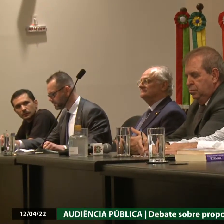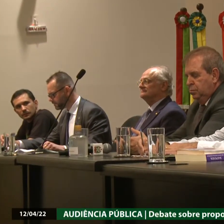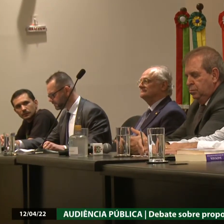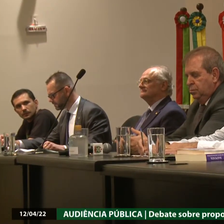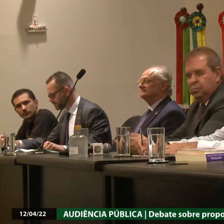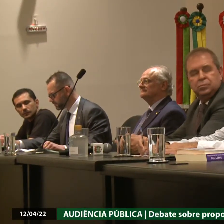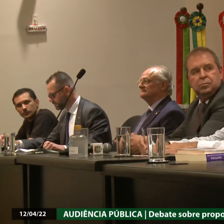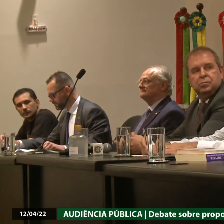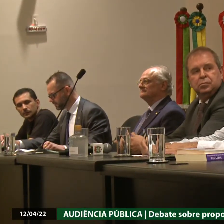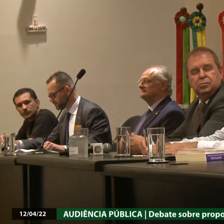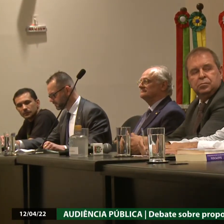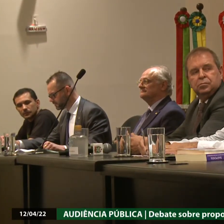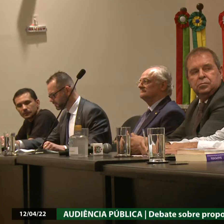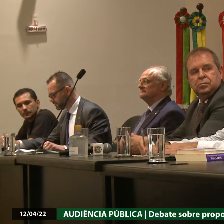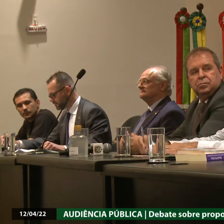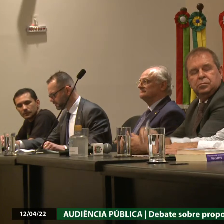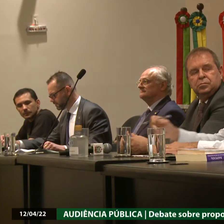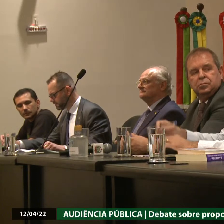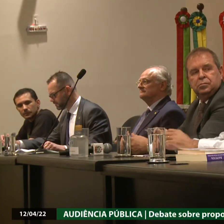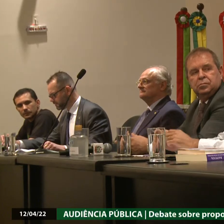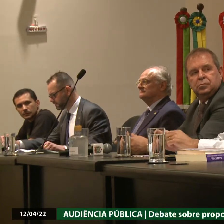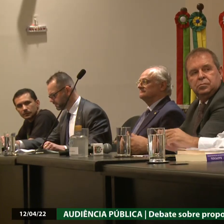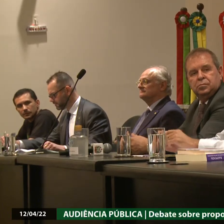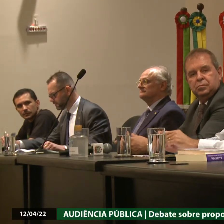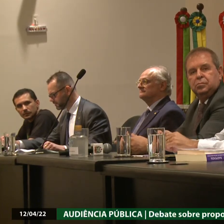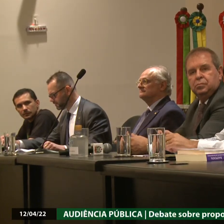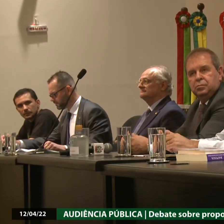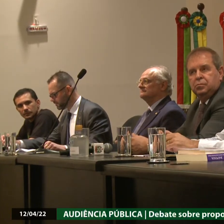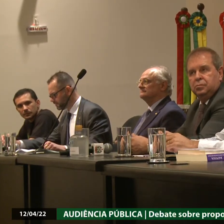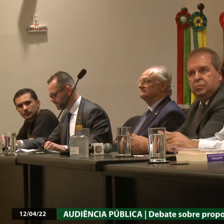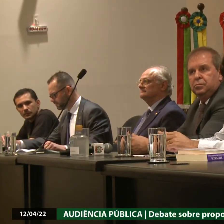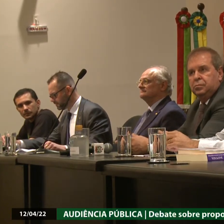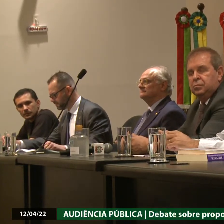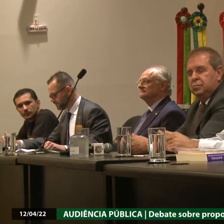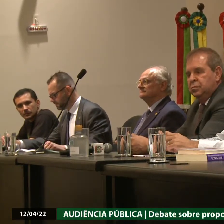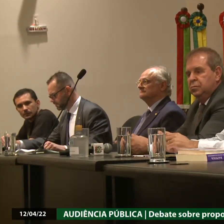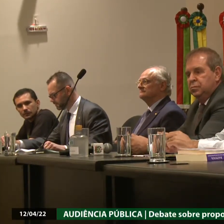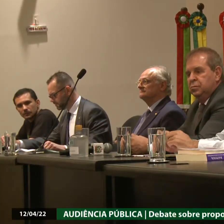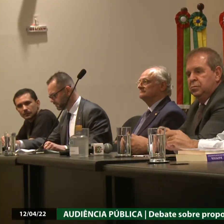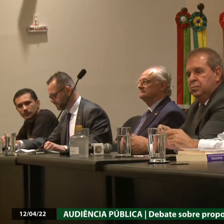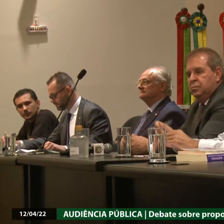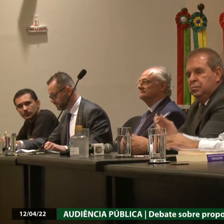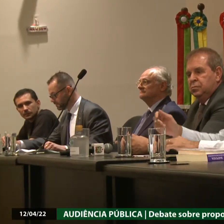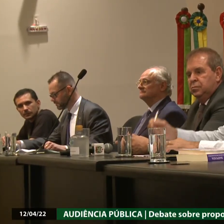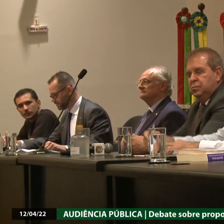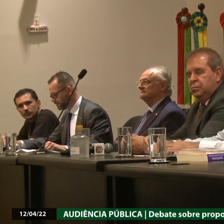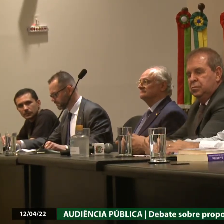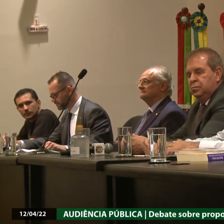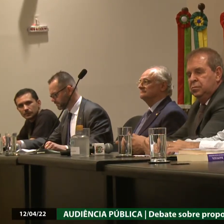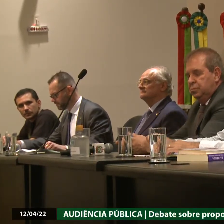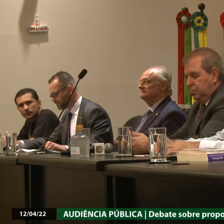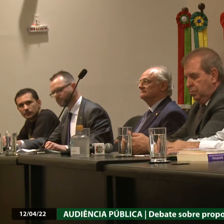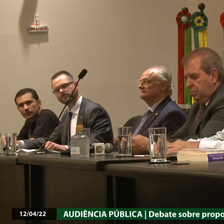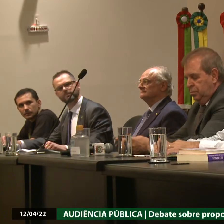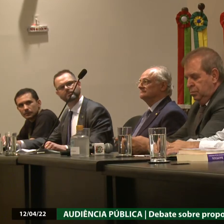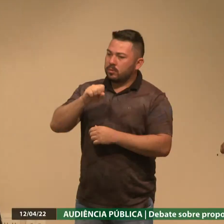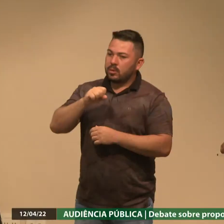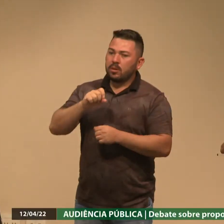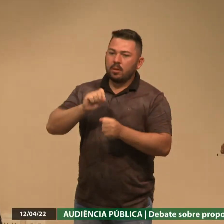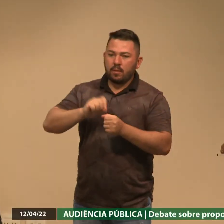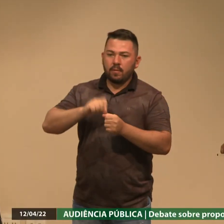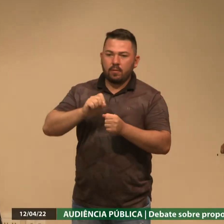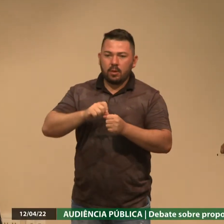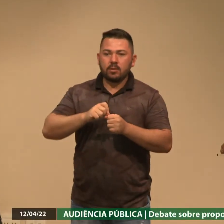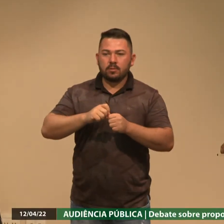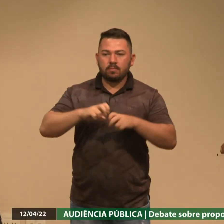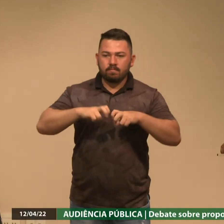fazendo esse esforço a mais meu amigo deputado Mauricio eskudlark o Excelentíssimo Senhor que eu realmente faz questão